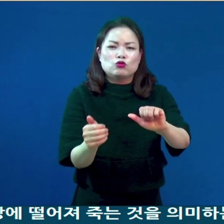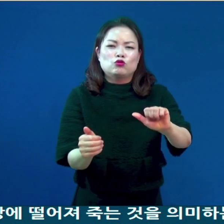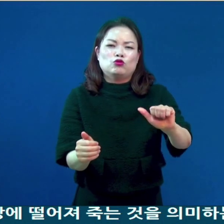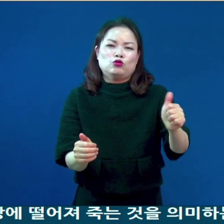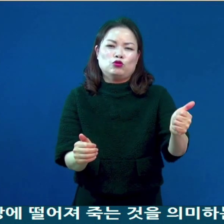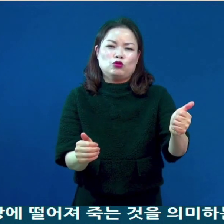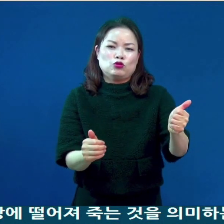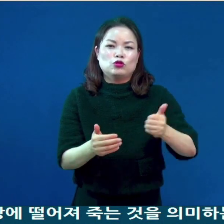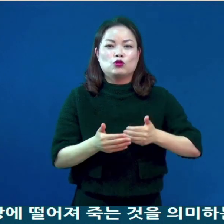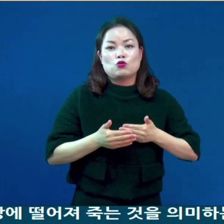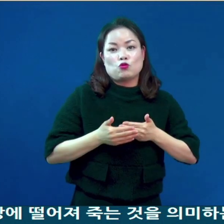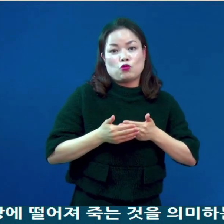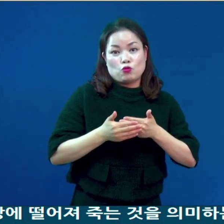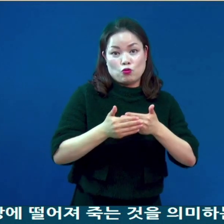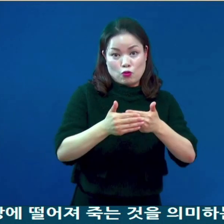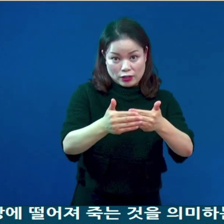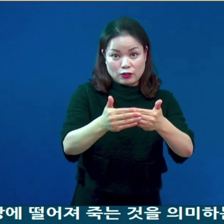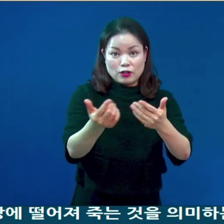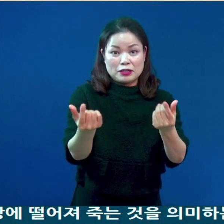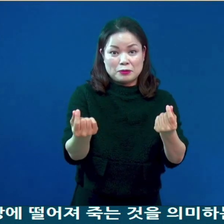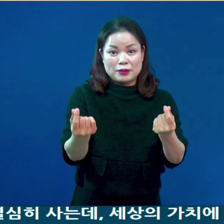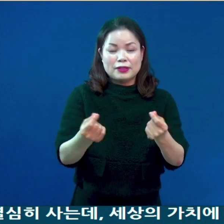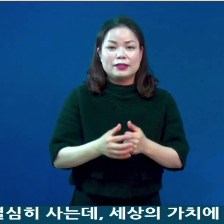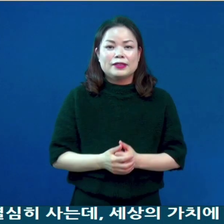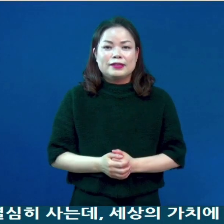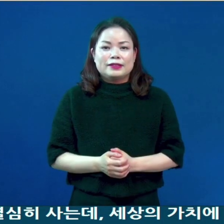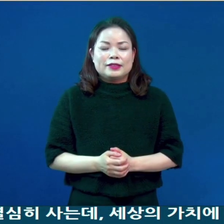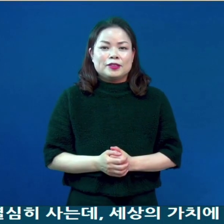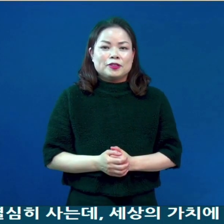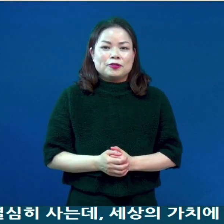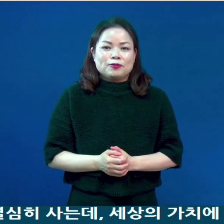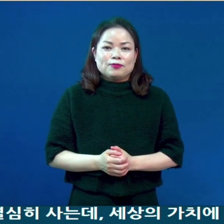죽는 과정이 된다는 것입니다.